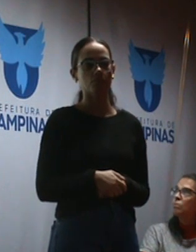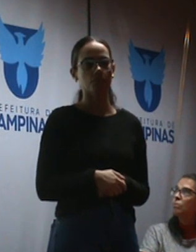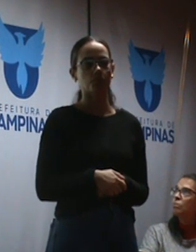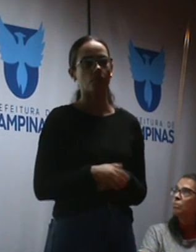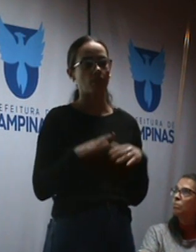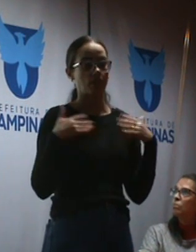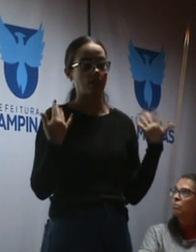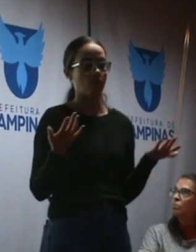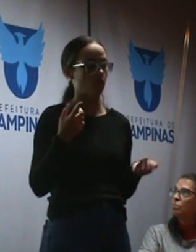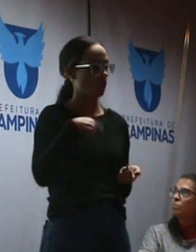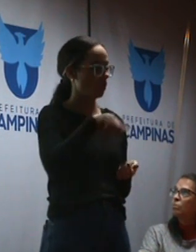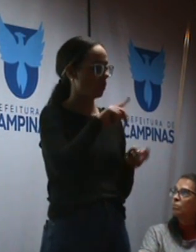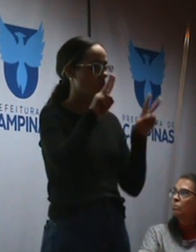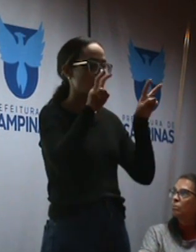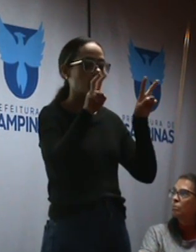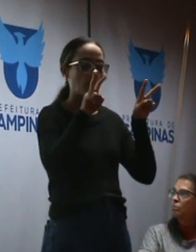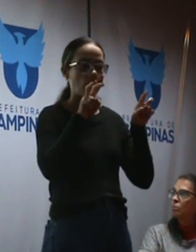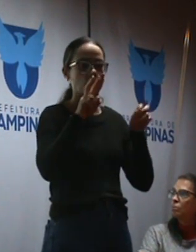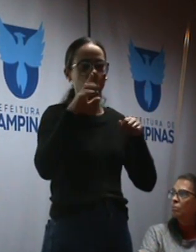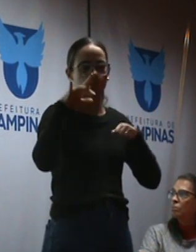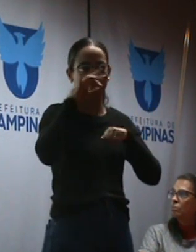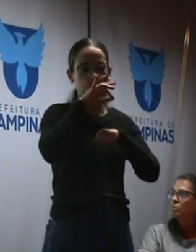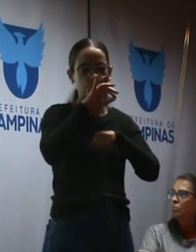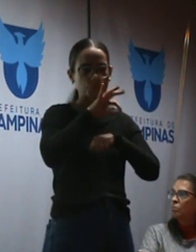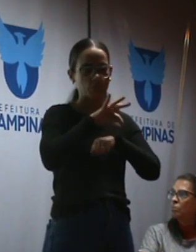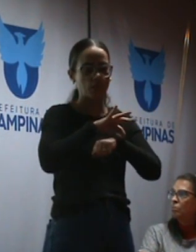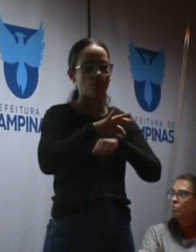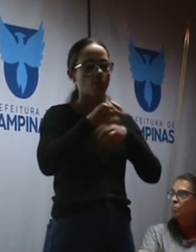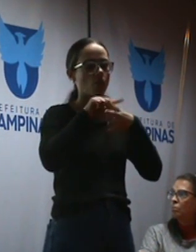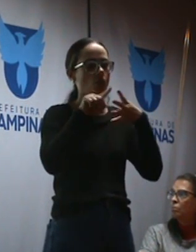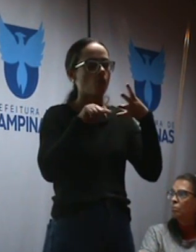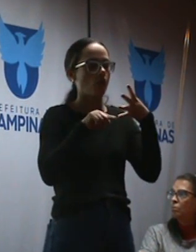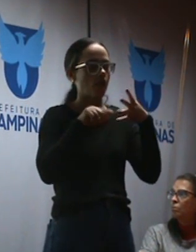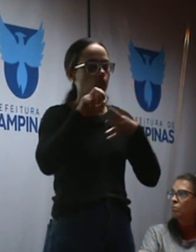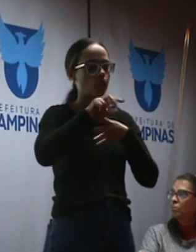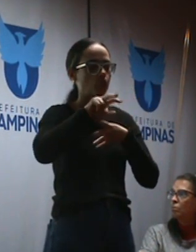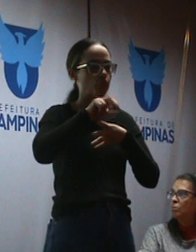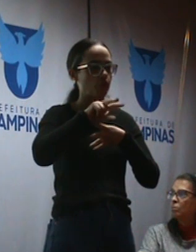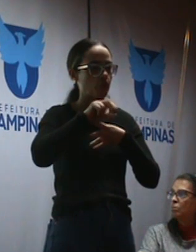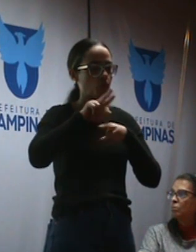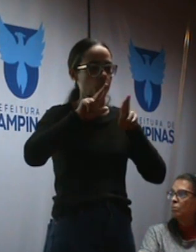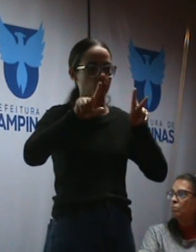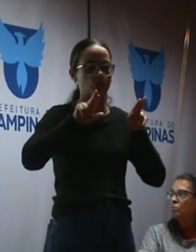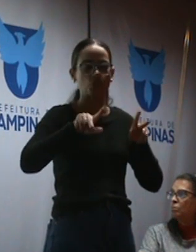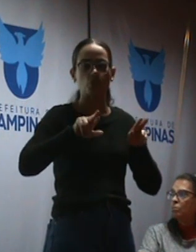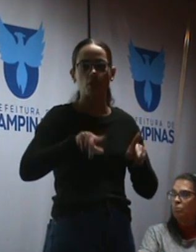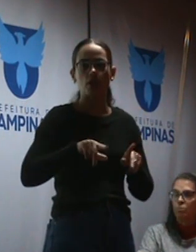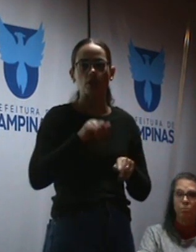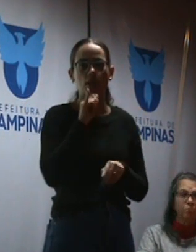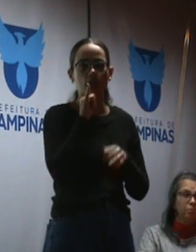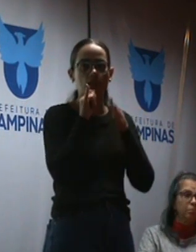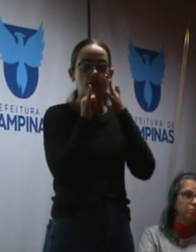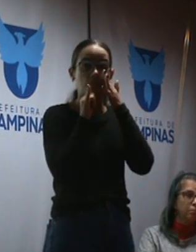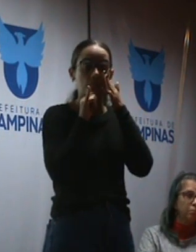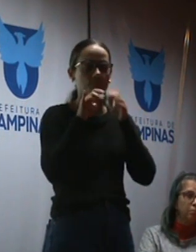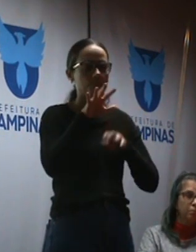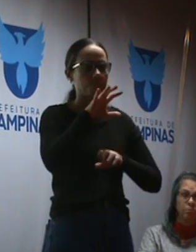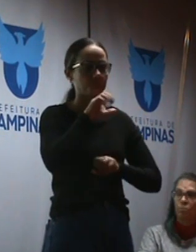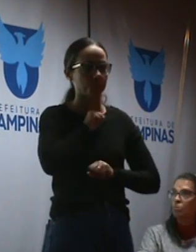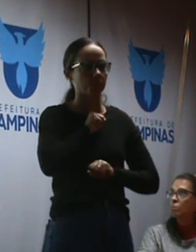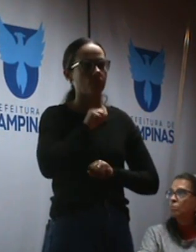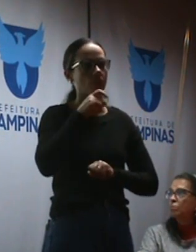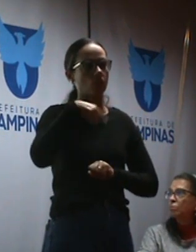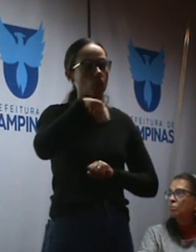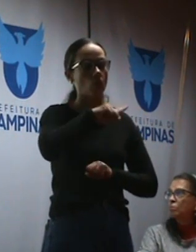Bom, quando a gente fala em dengue, a gente tem 4 tipos do vírus da dengue. Quando a gente pega a dengue por um deles, a gente